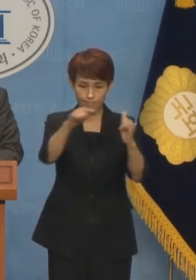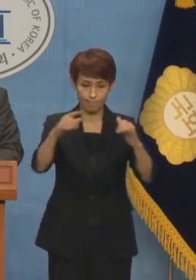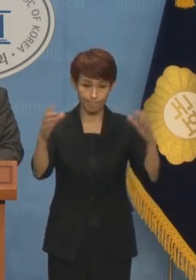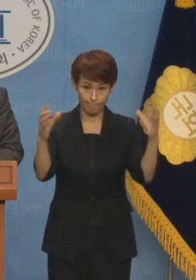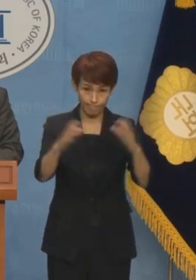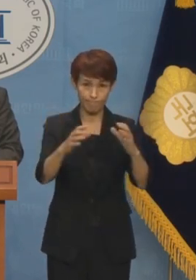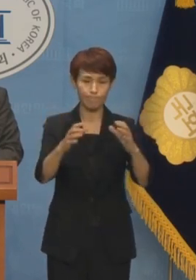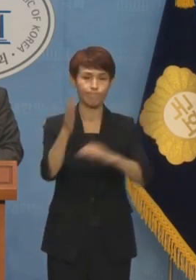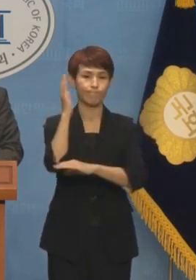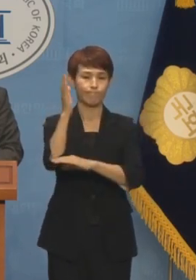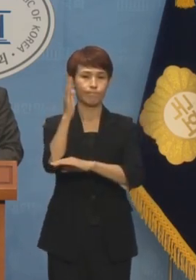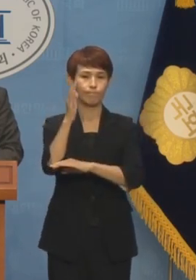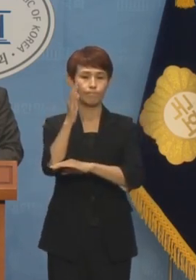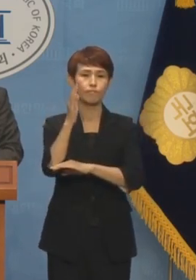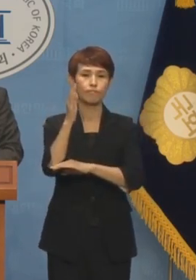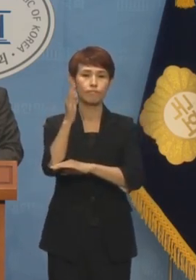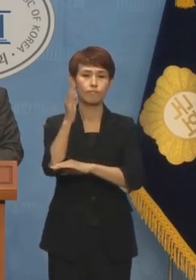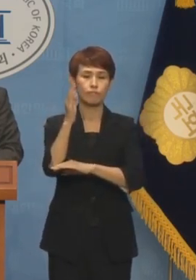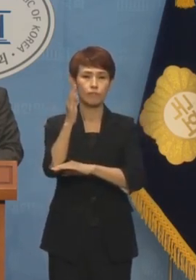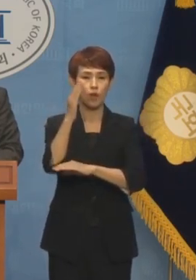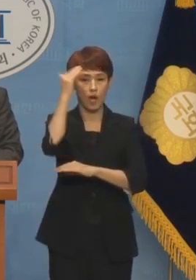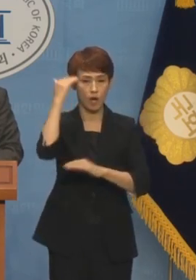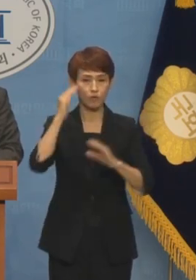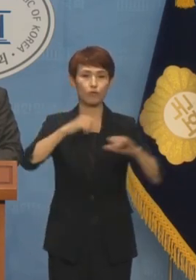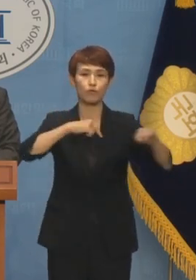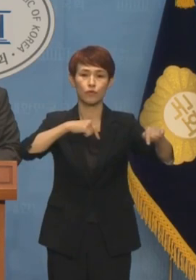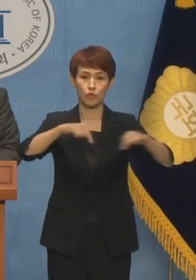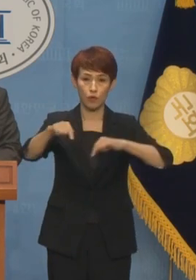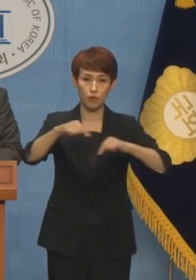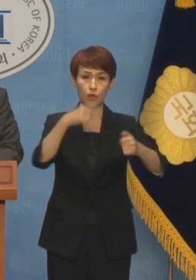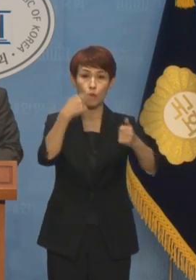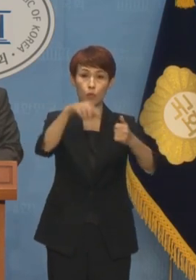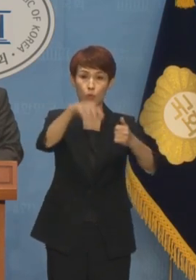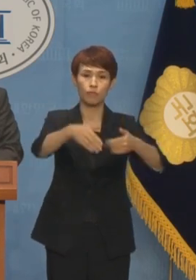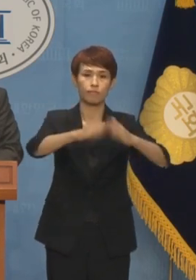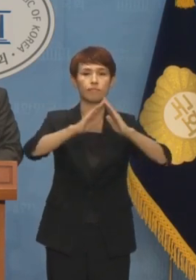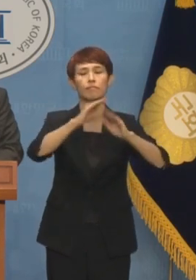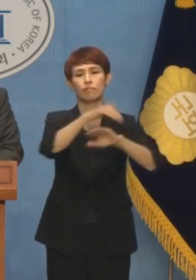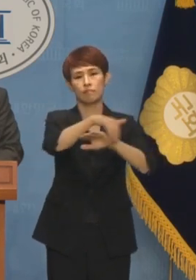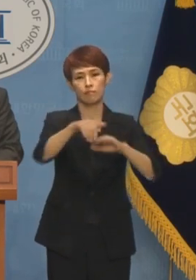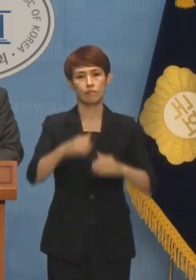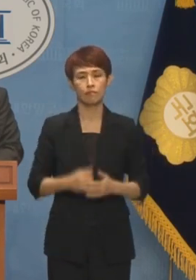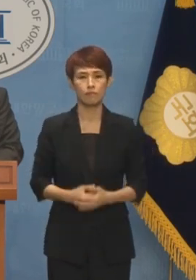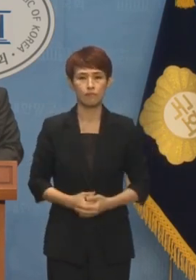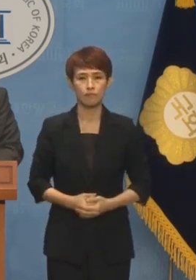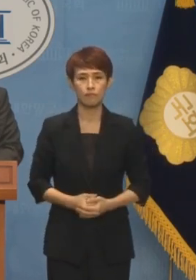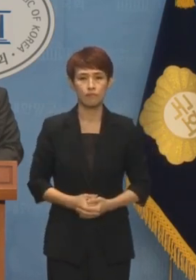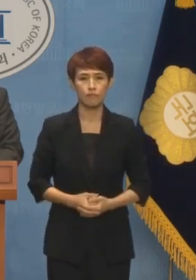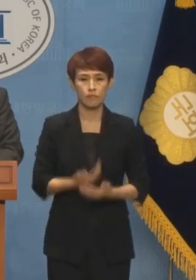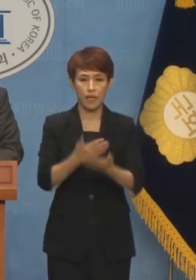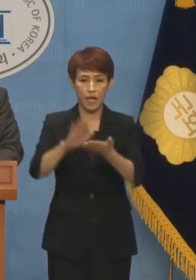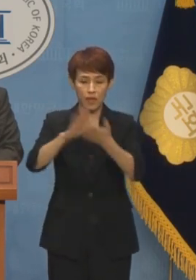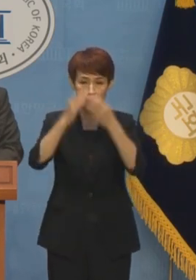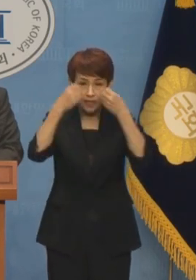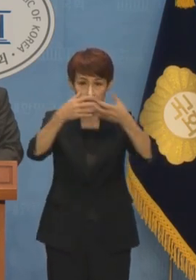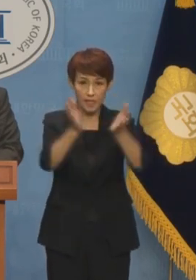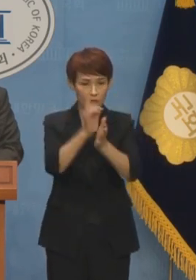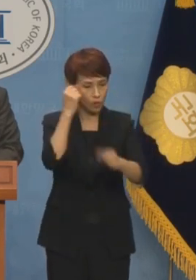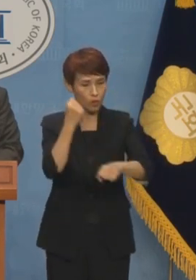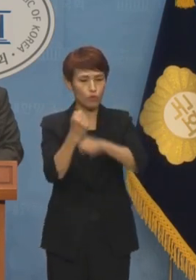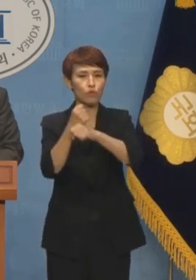개설하고 중장기적으로 대한민국의 정식 교육기관을 만들어 가겠습니다. 개혁신당 연구원을